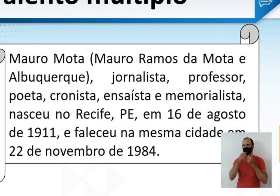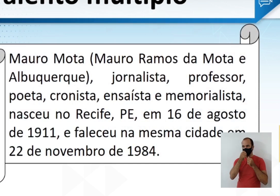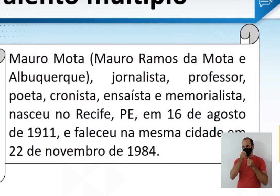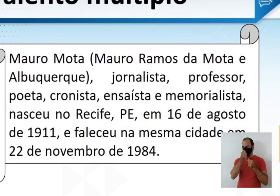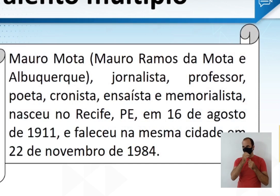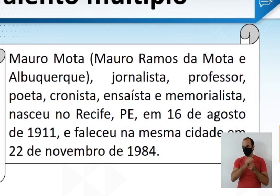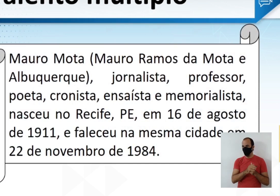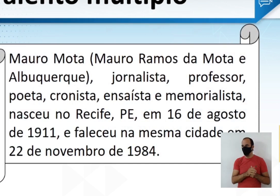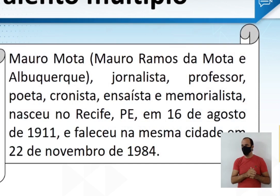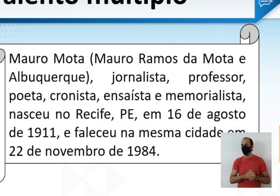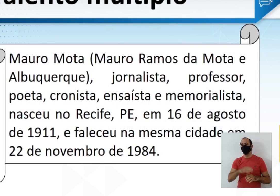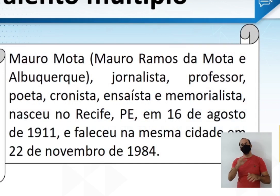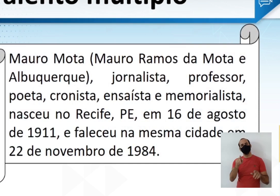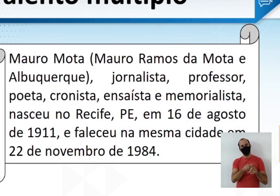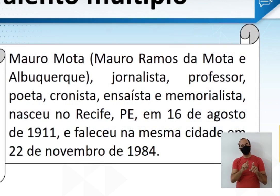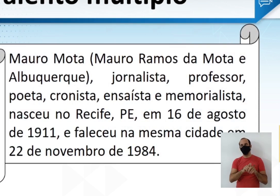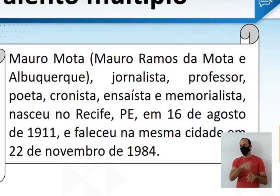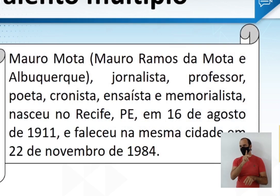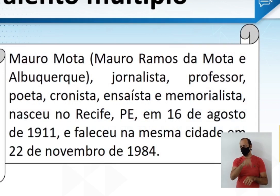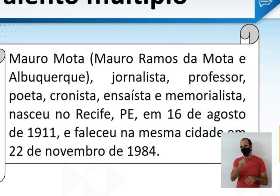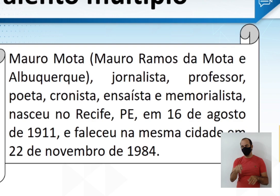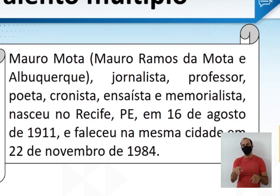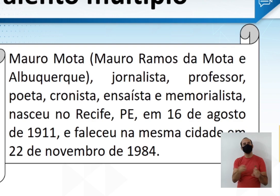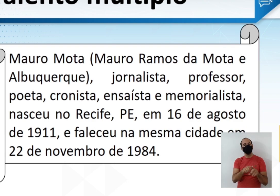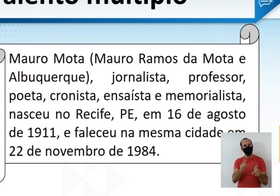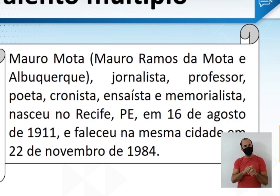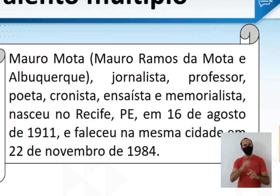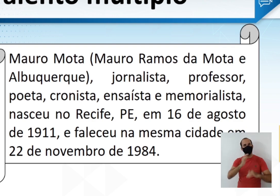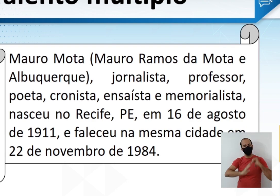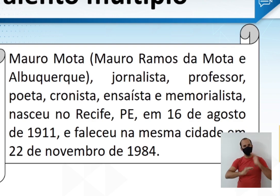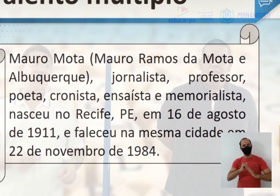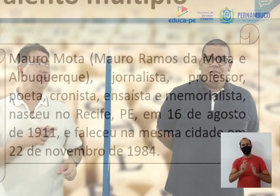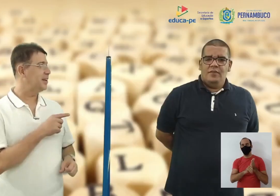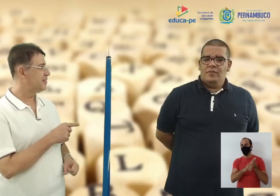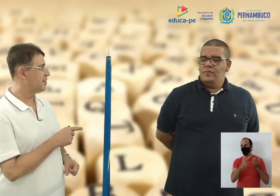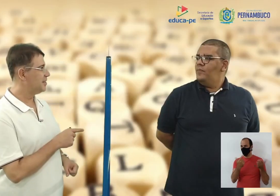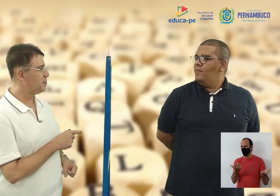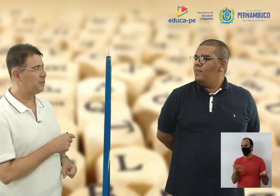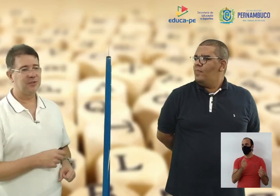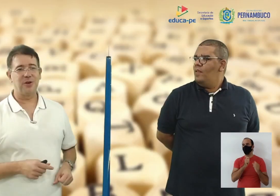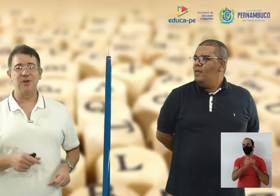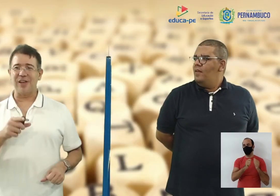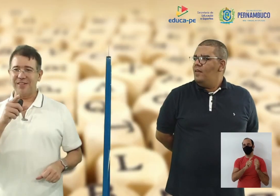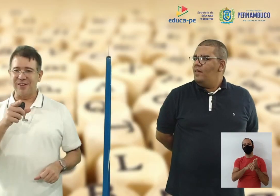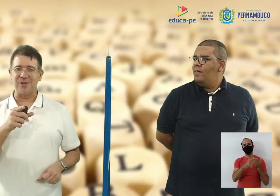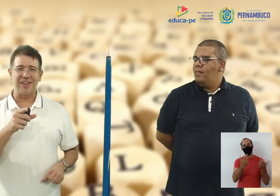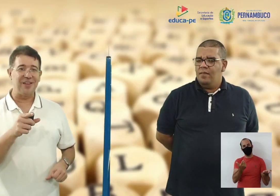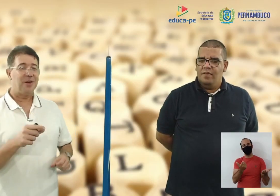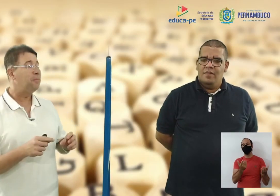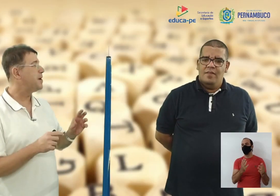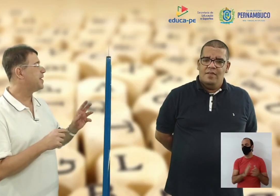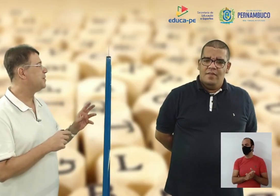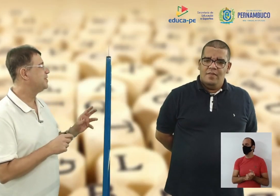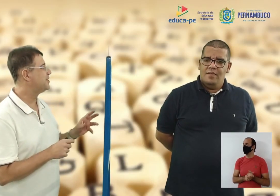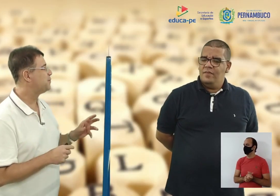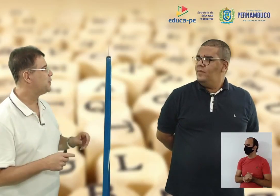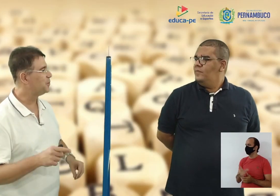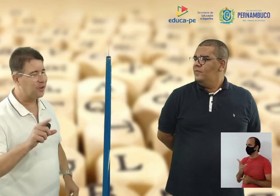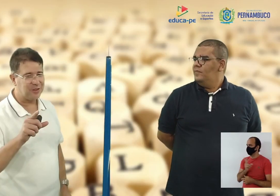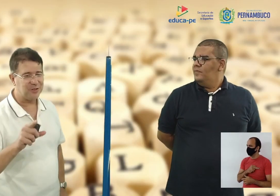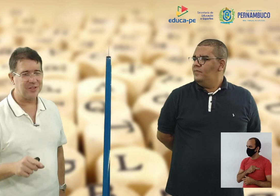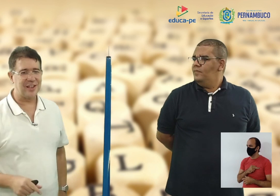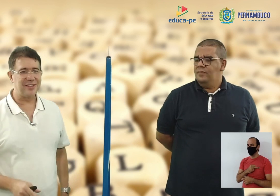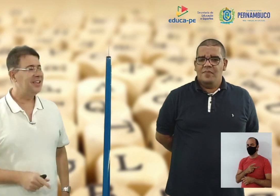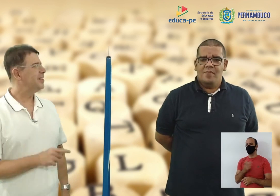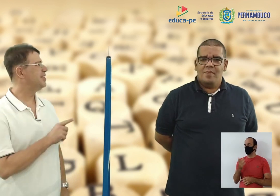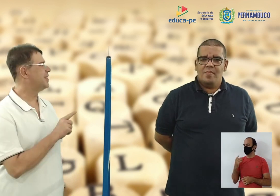Veja só, e professor e jornalista. Exatamente. Também é importante. Interessante, professor, eu já deixo aqui um pequeno desafio ao